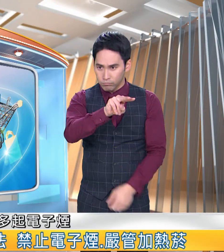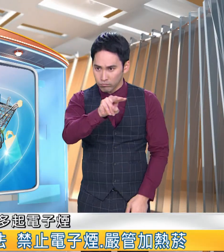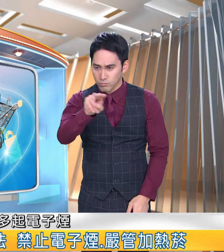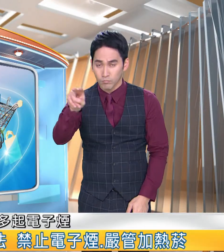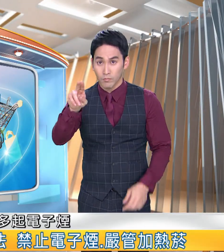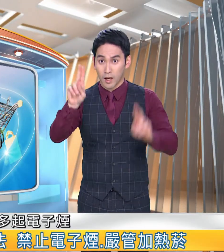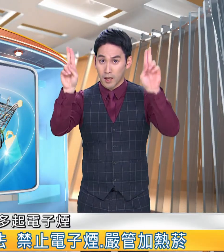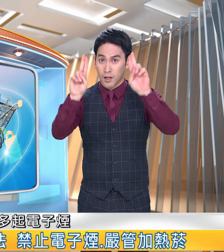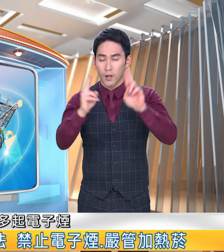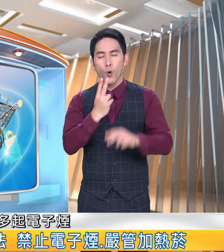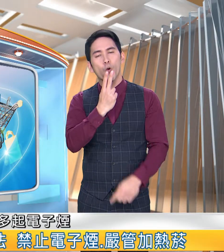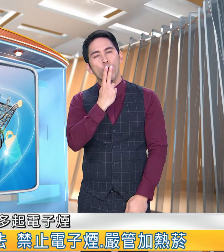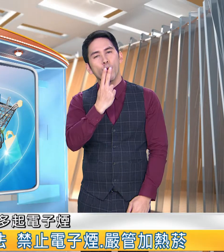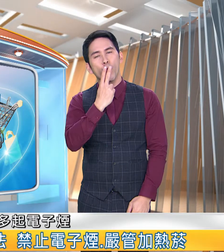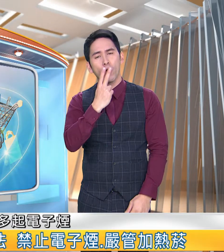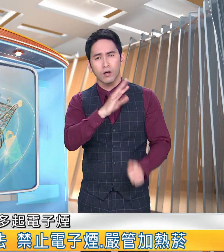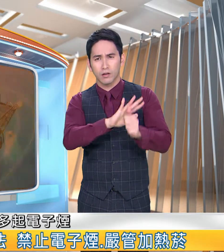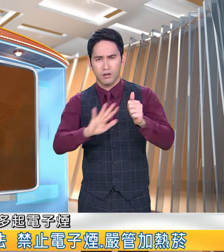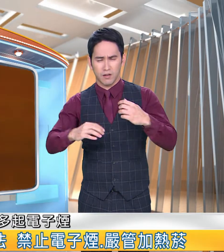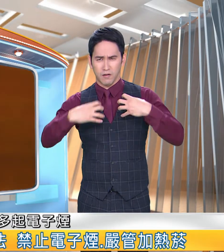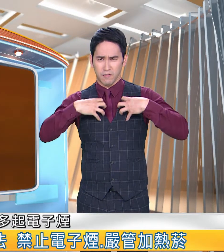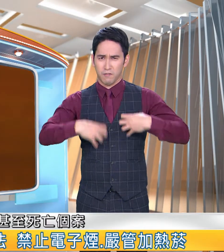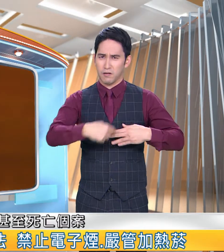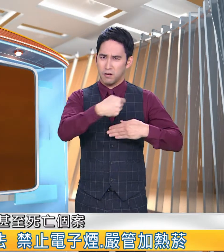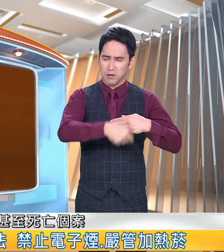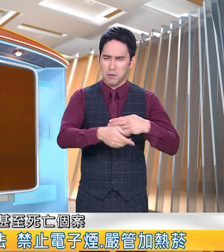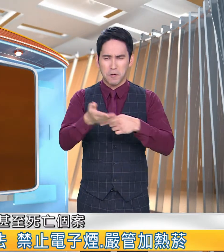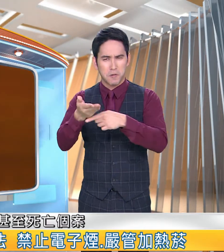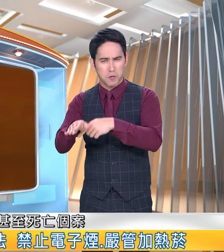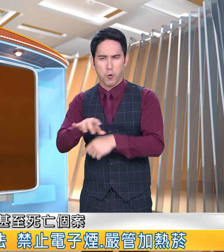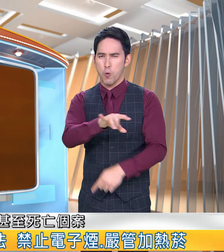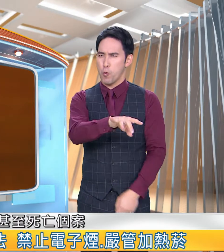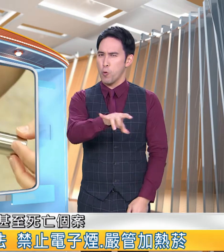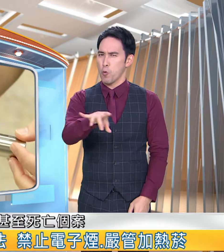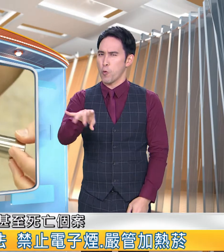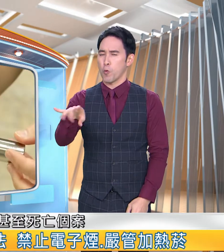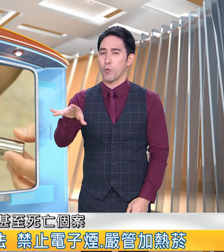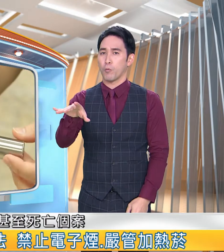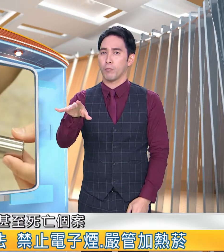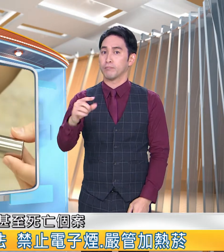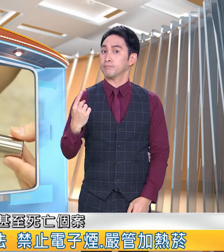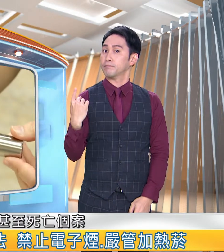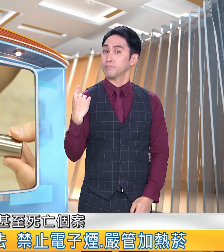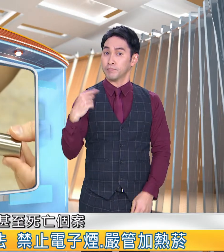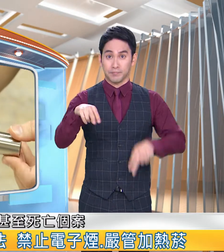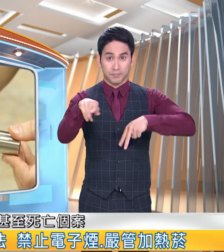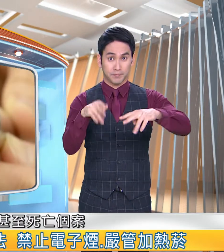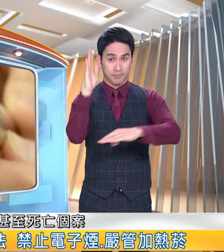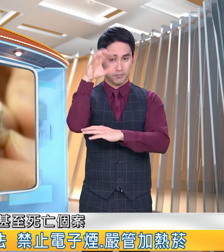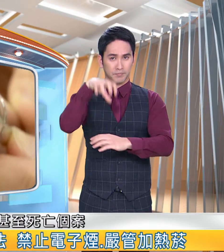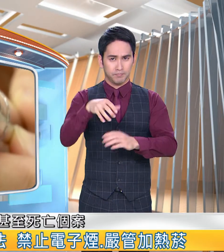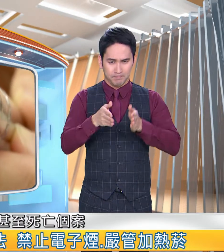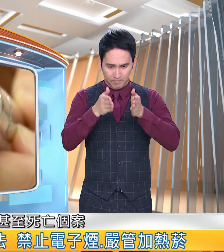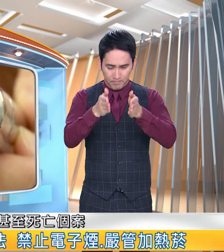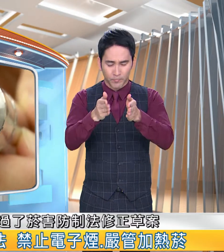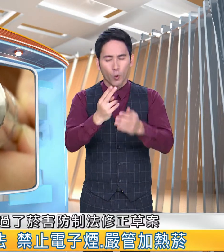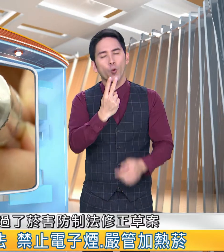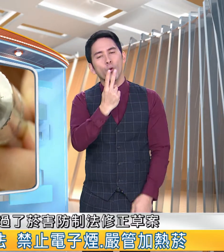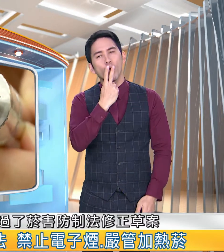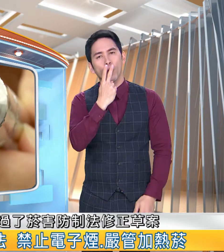在国外已经有多起电子烟造成肺部伤害甚至死亡的个案。行政院昨